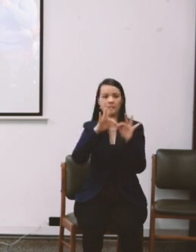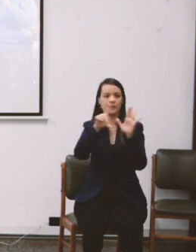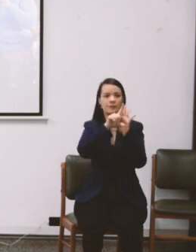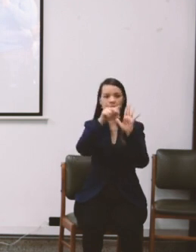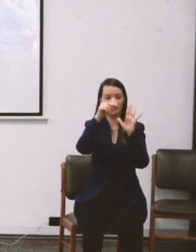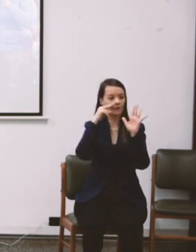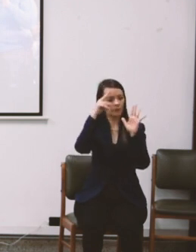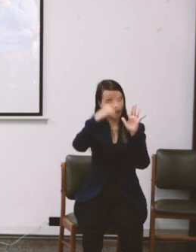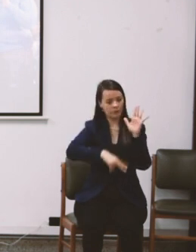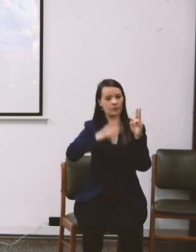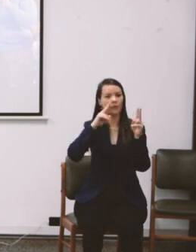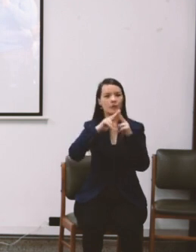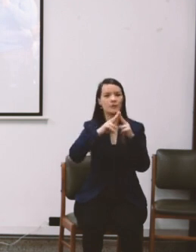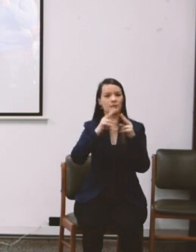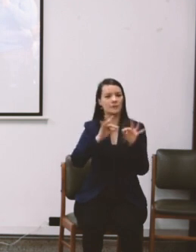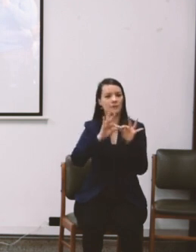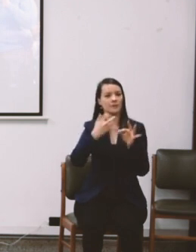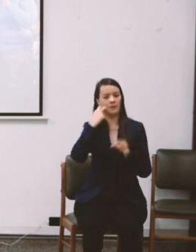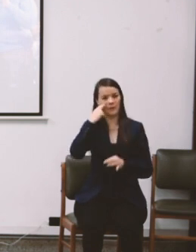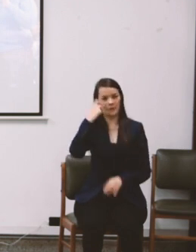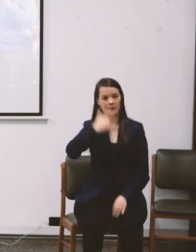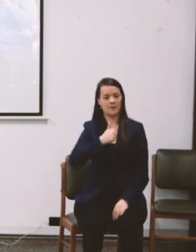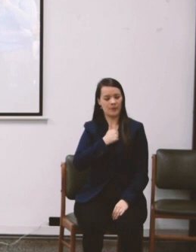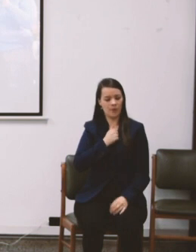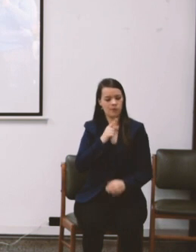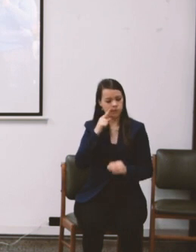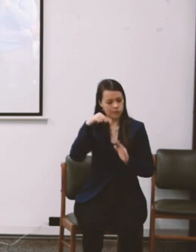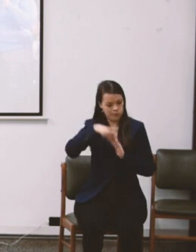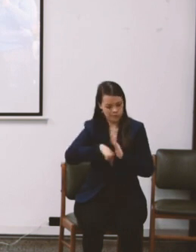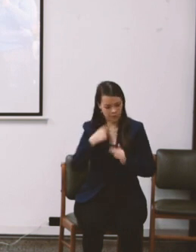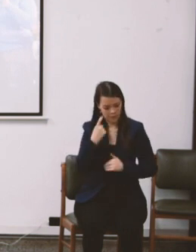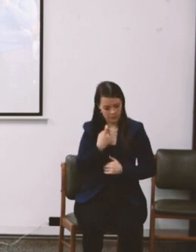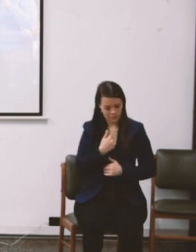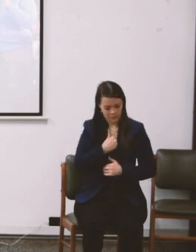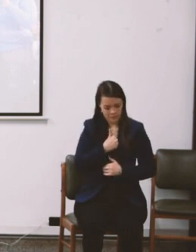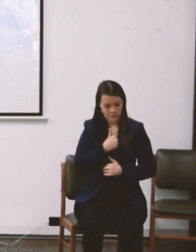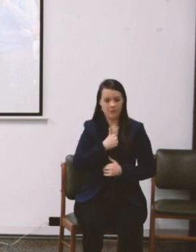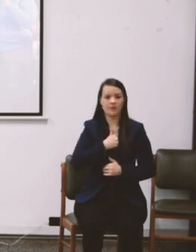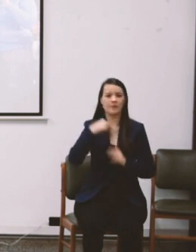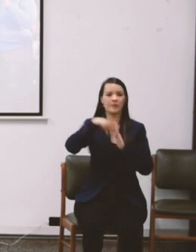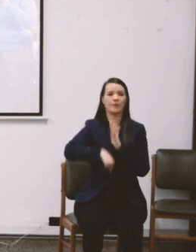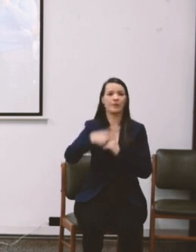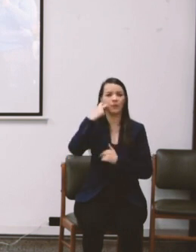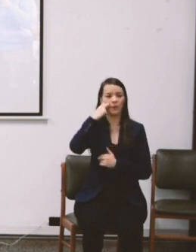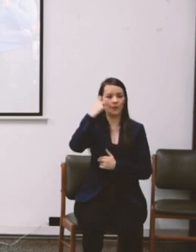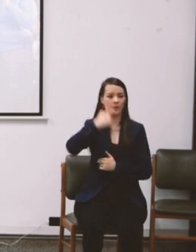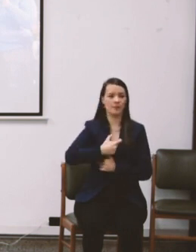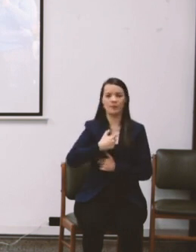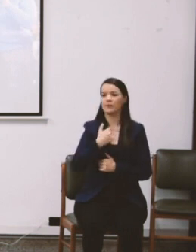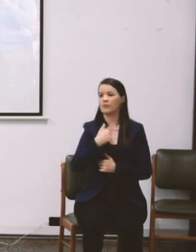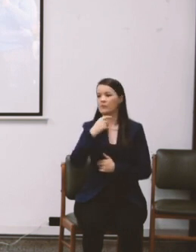pero hay otra cosa ahí que tiene que ver con lo profundamente humano que tenemos que buscar cuando estamos con los demás. Entonces,